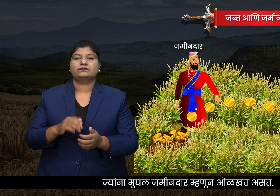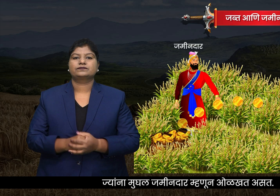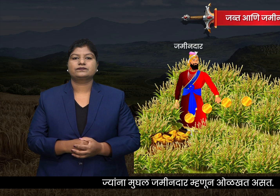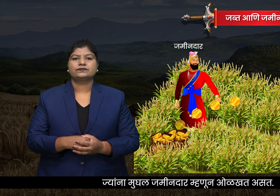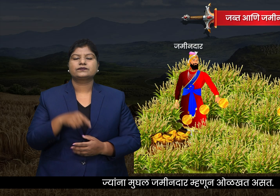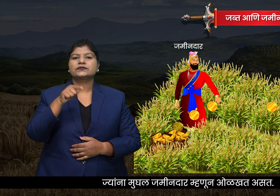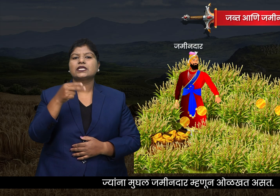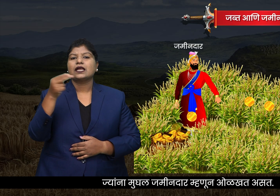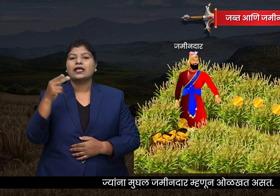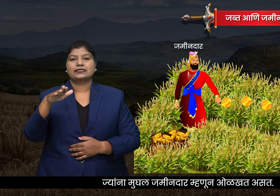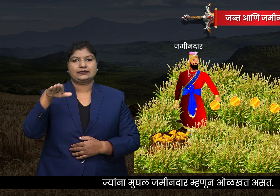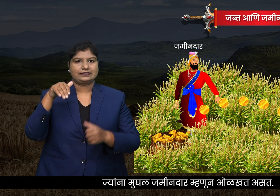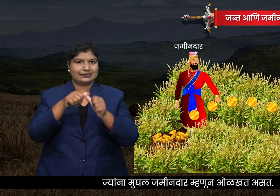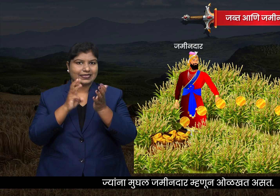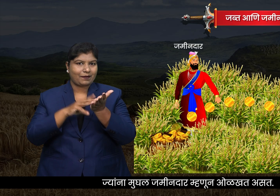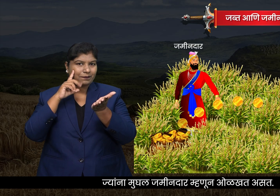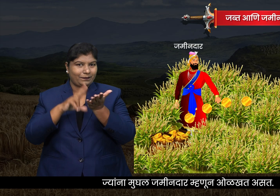ओळखत असत.